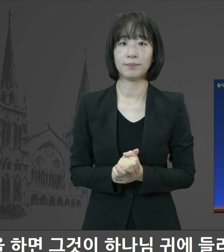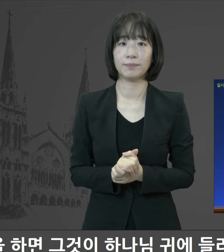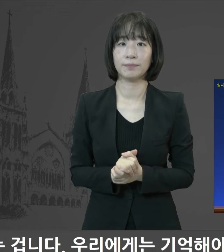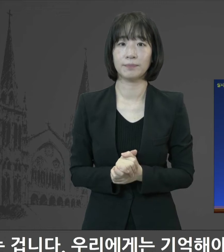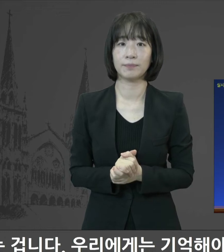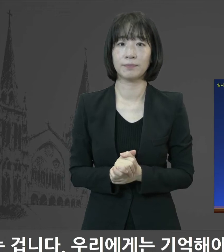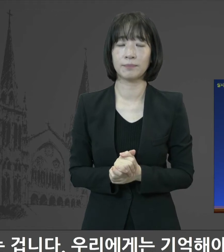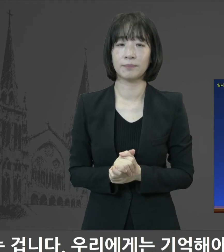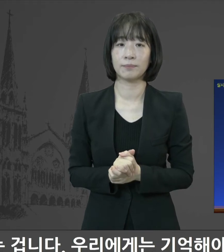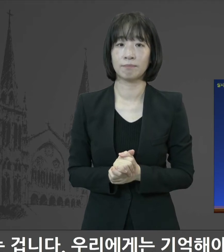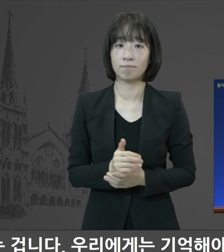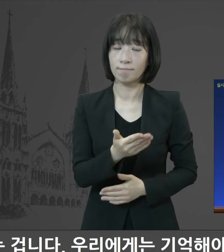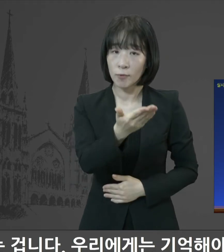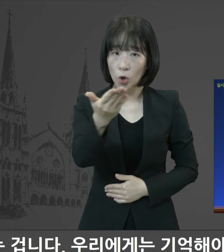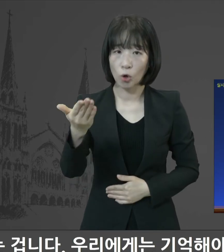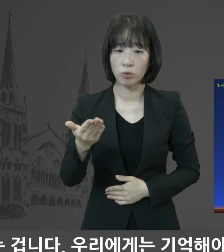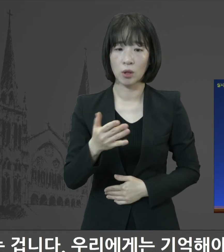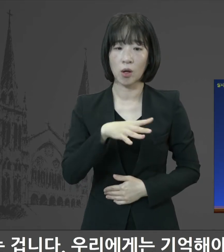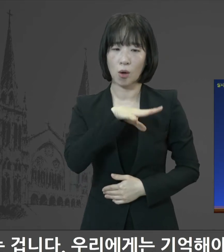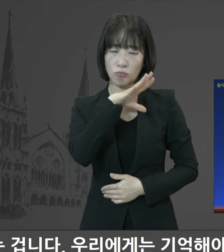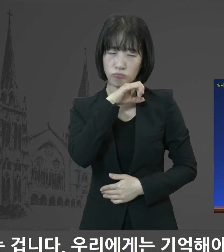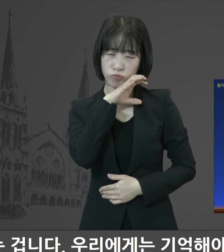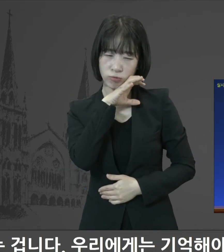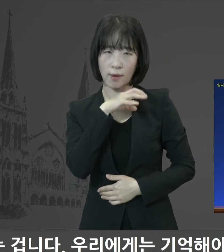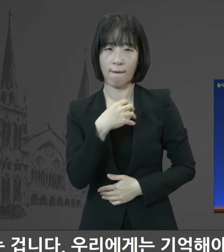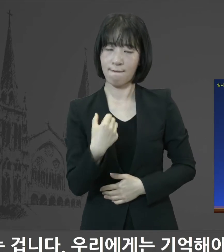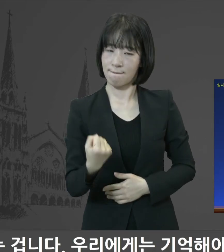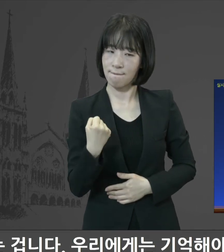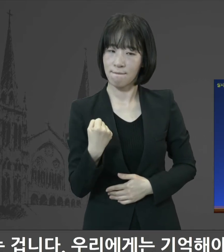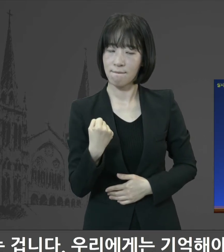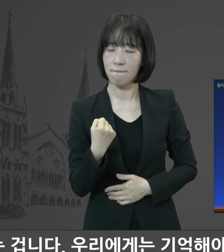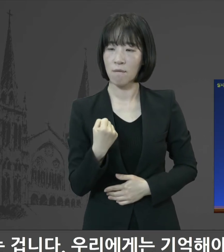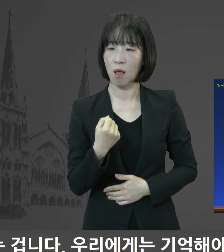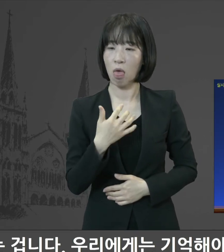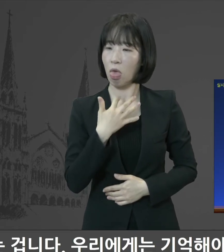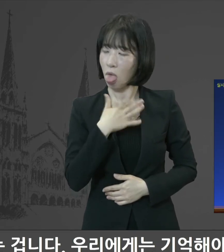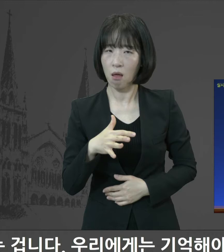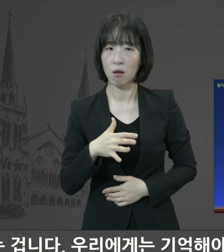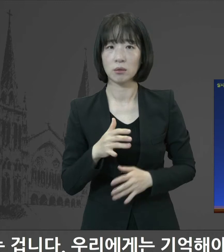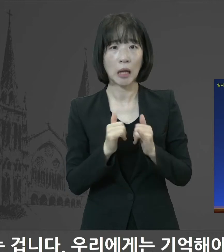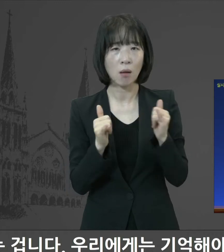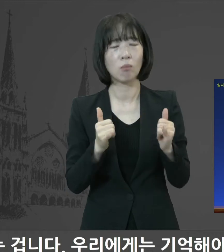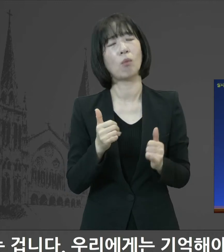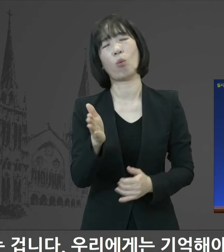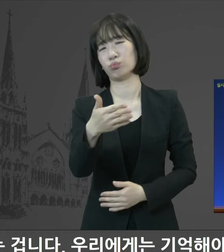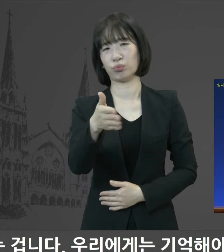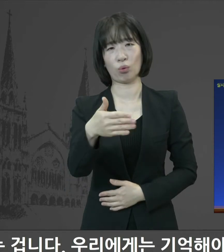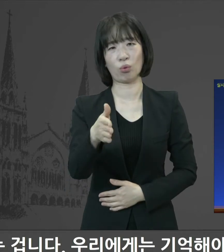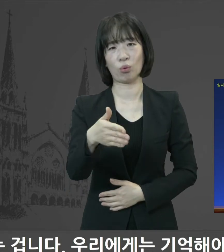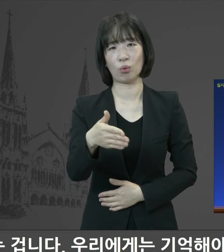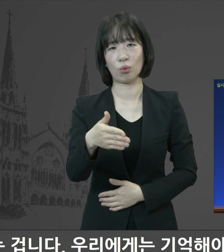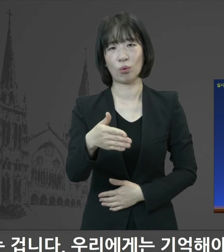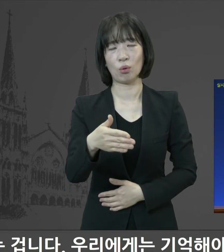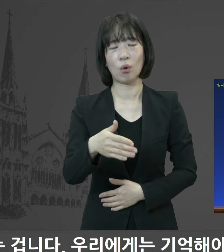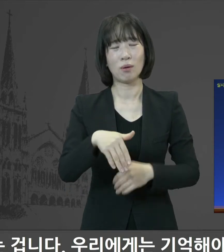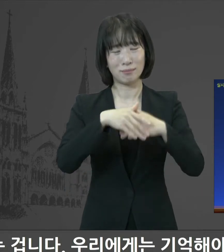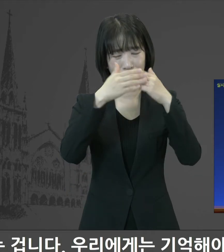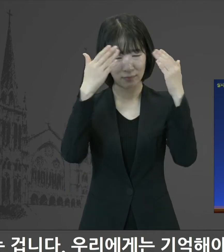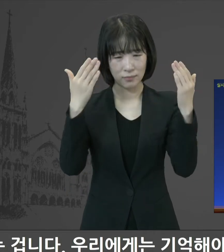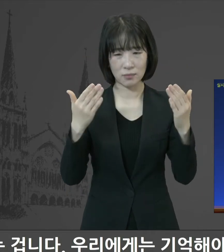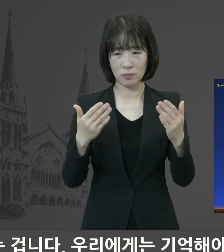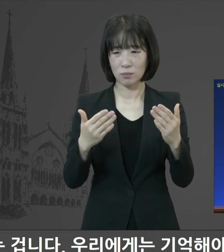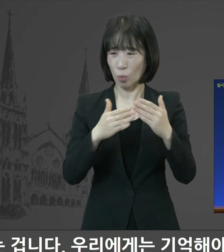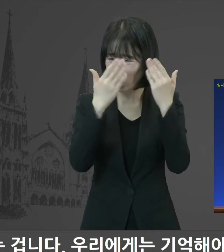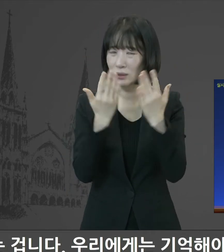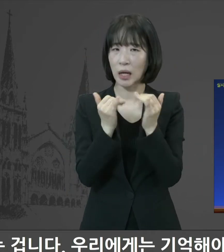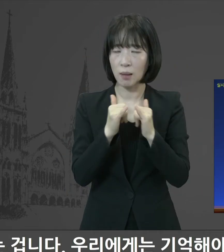여러분, 불평과 원망을 안 해본 분이 없듯이 남 험담 한 번도 안 해본 분